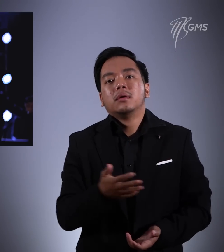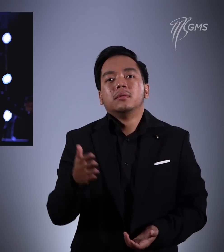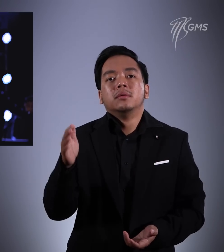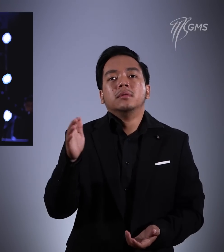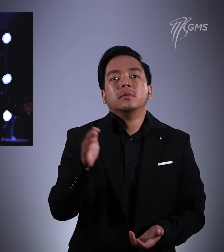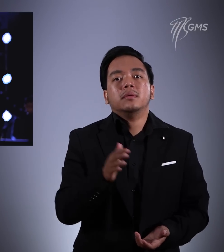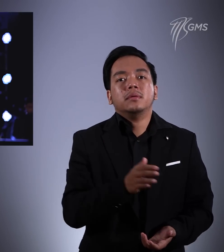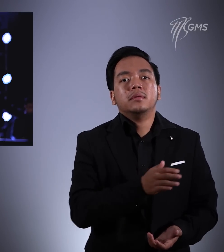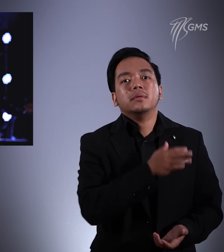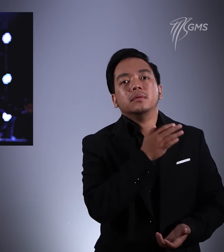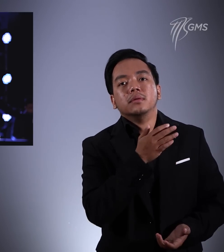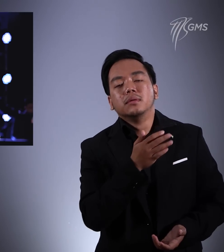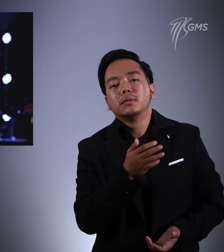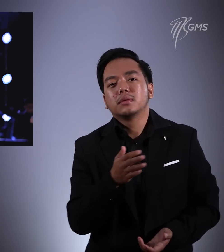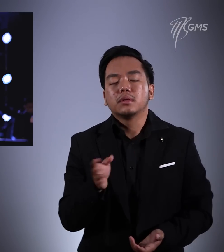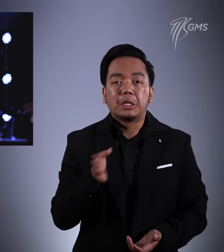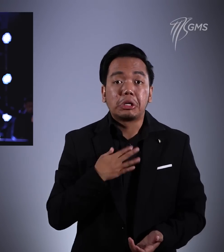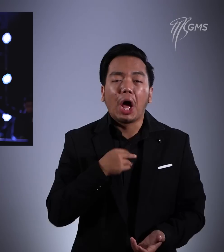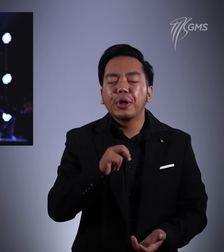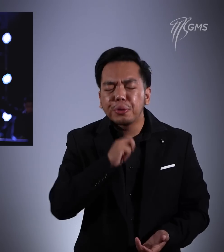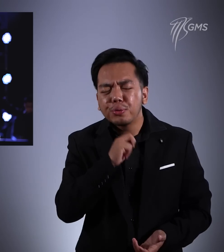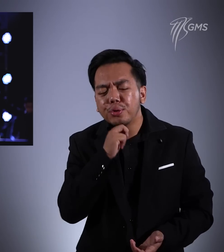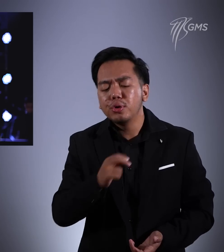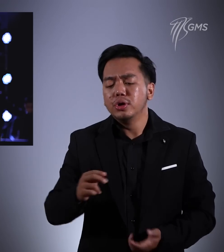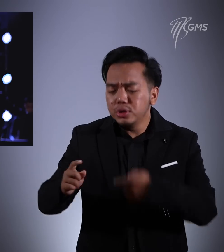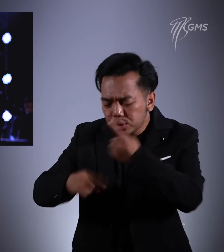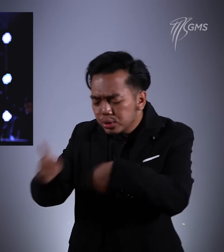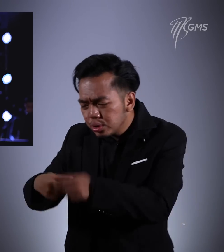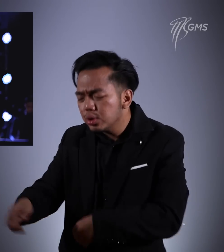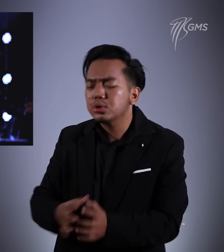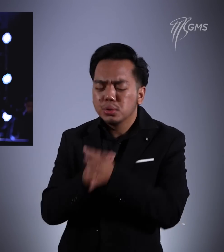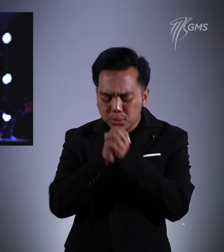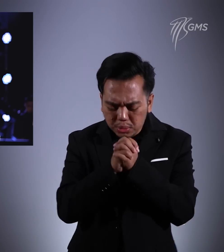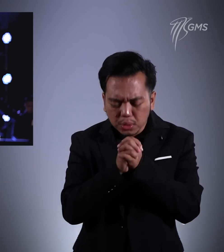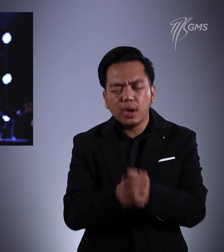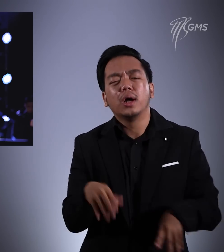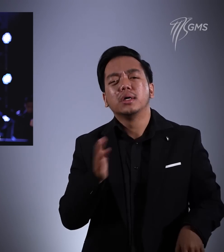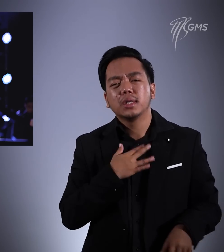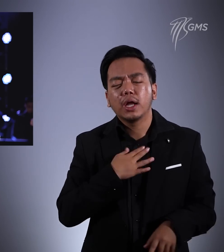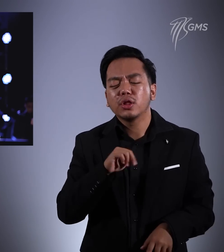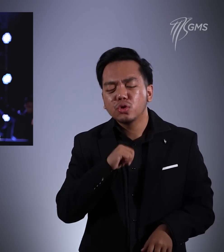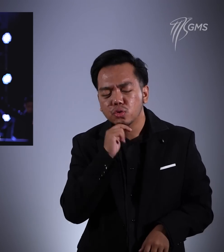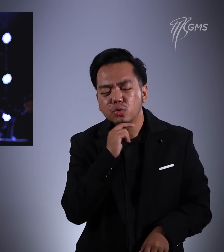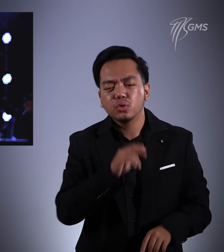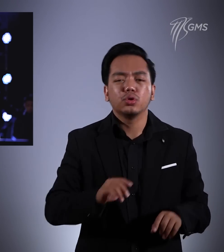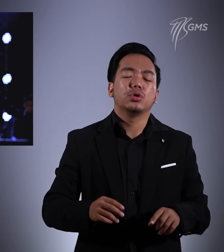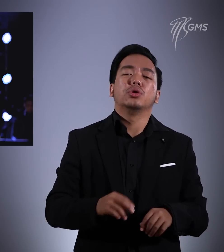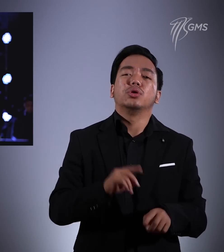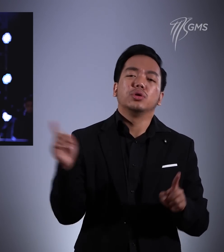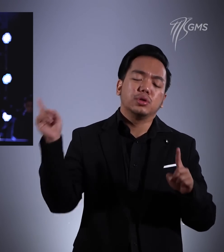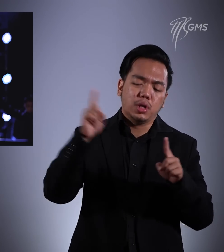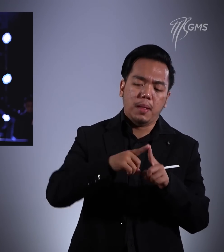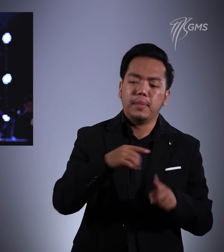Inaramaya sana so. Saya tunggu terus berdoa. Saya tunggu sampai semua orang selesai